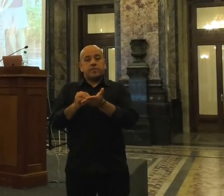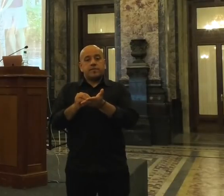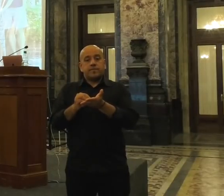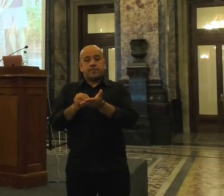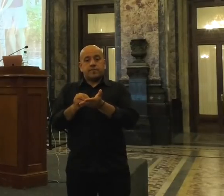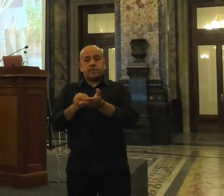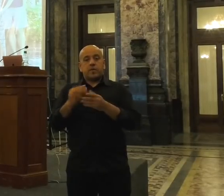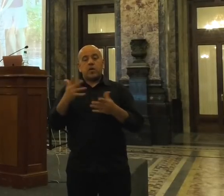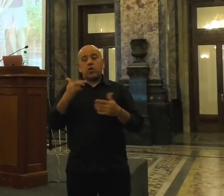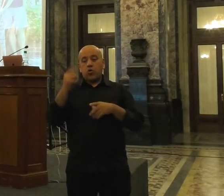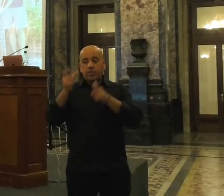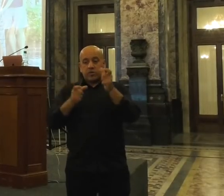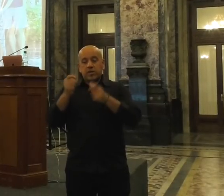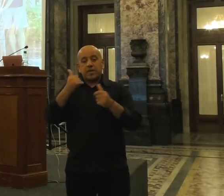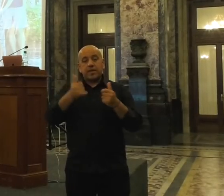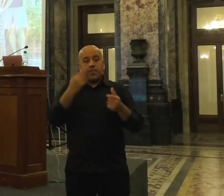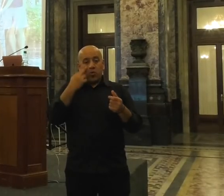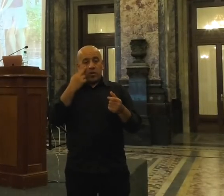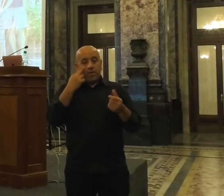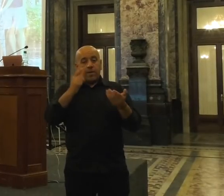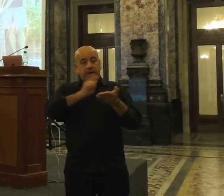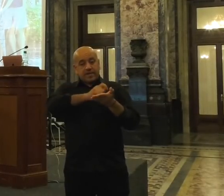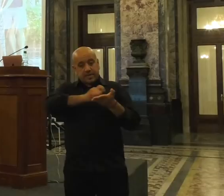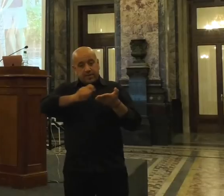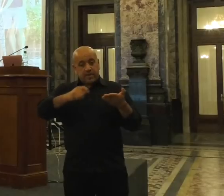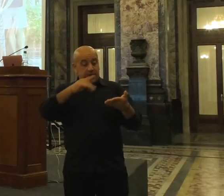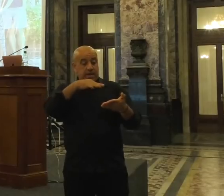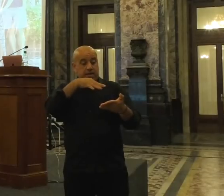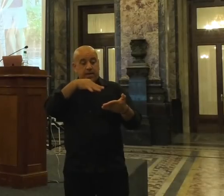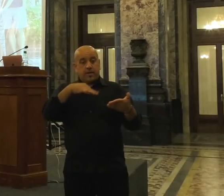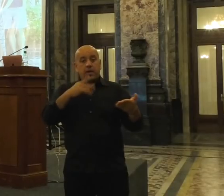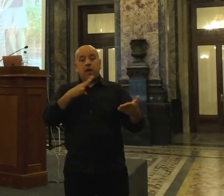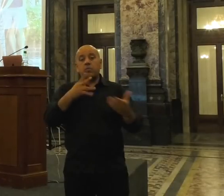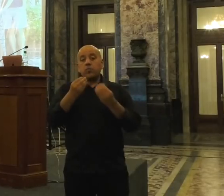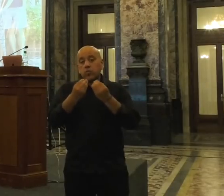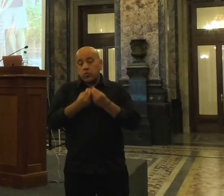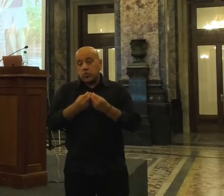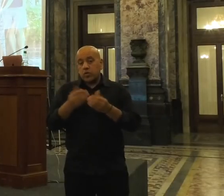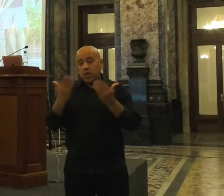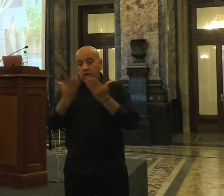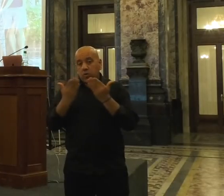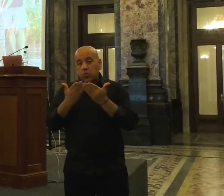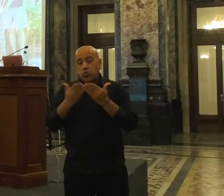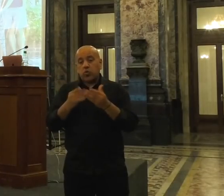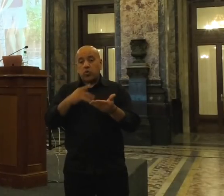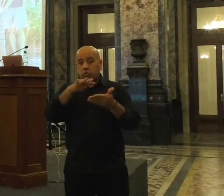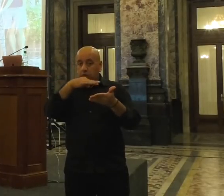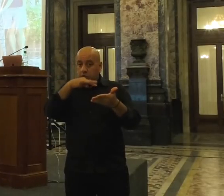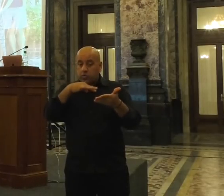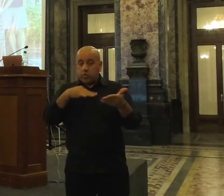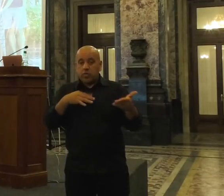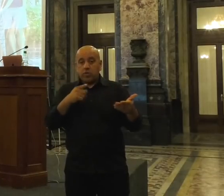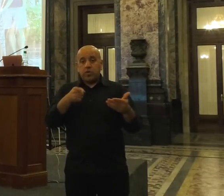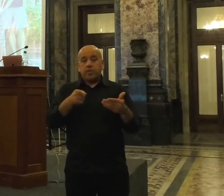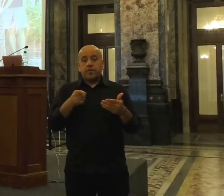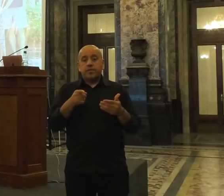con personas con dislexia. Hay muchos estudios de lectura también en donde se están estudiando no